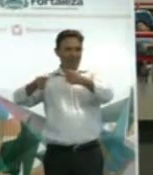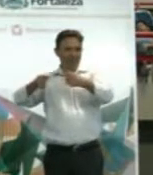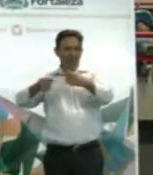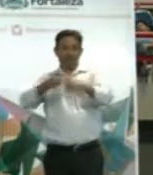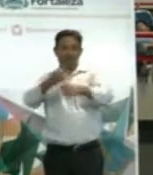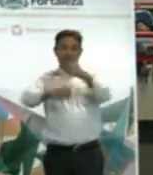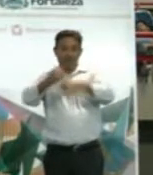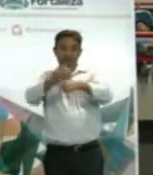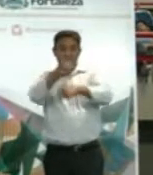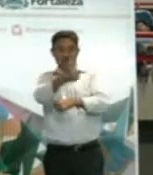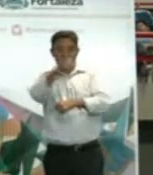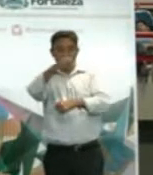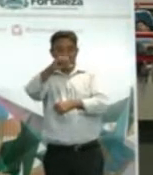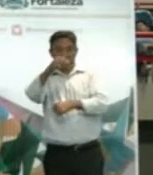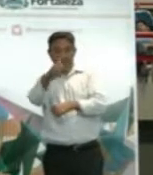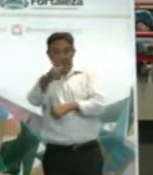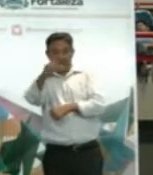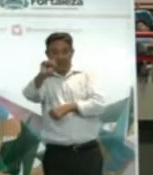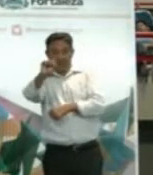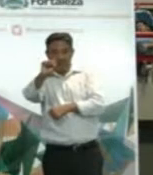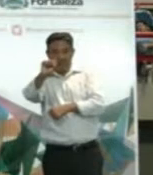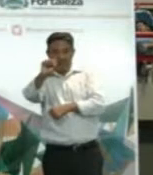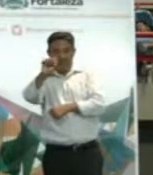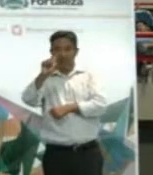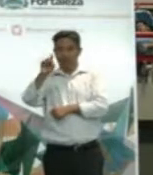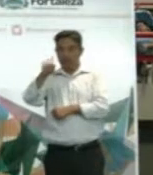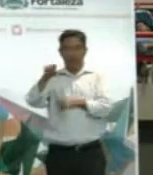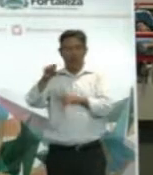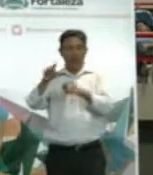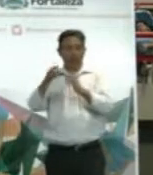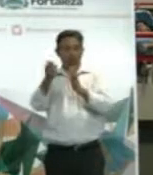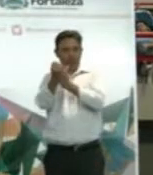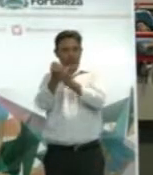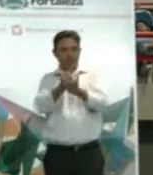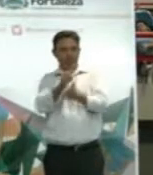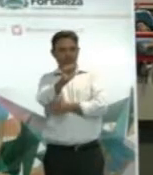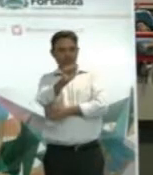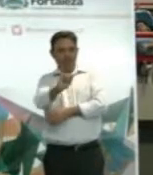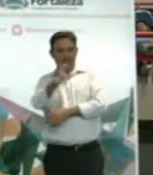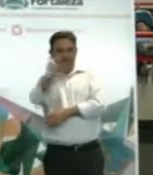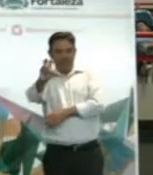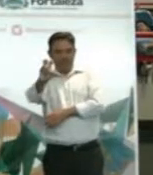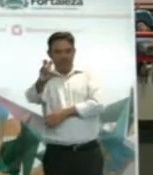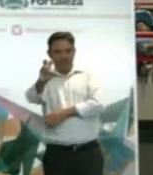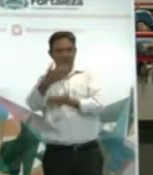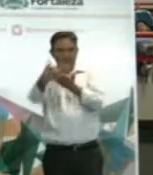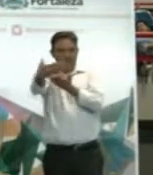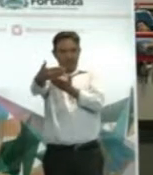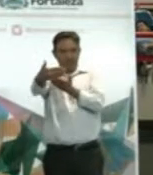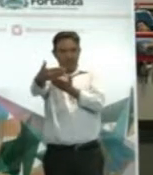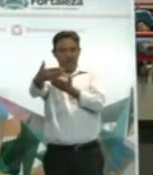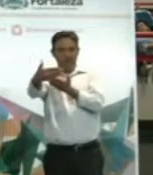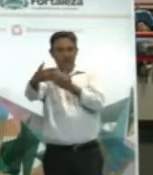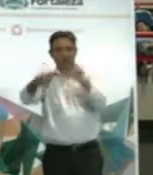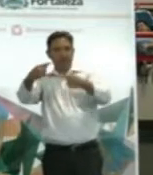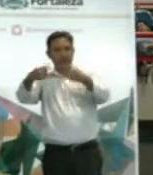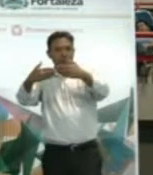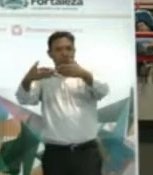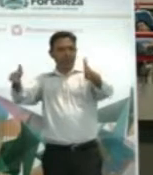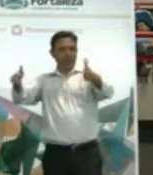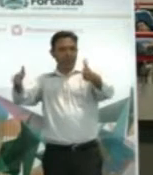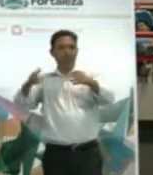de 1978, com a revogação do AI-5, começou a abertura política no Brasil. Aí veio a lei